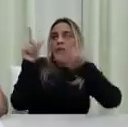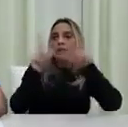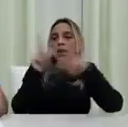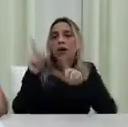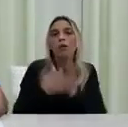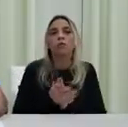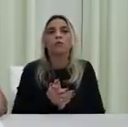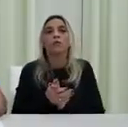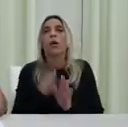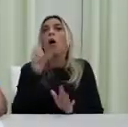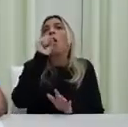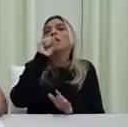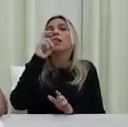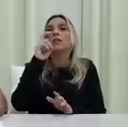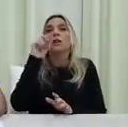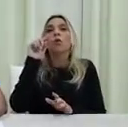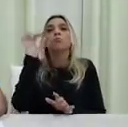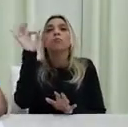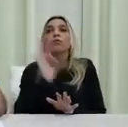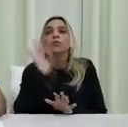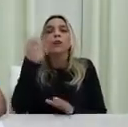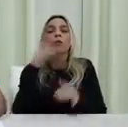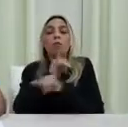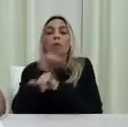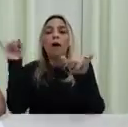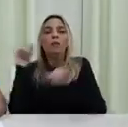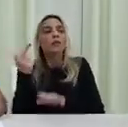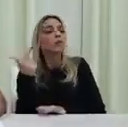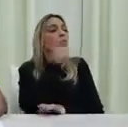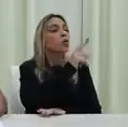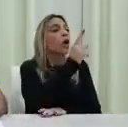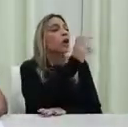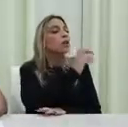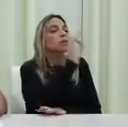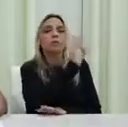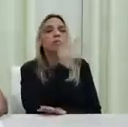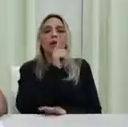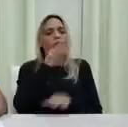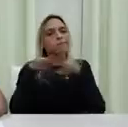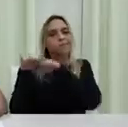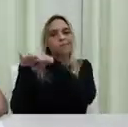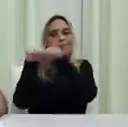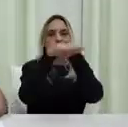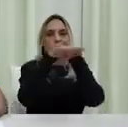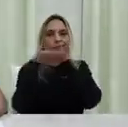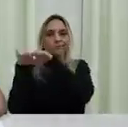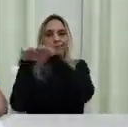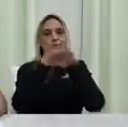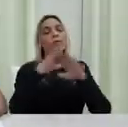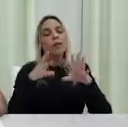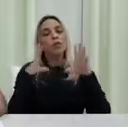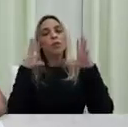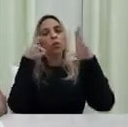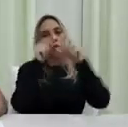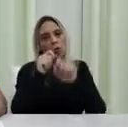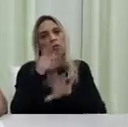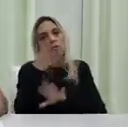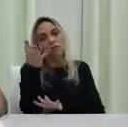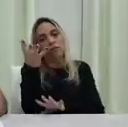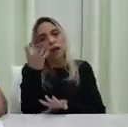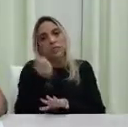televisão conseguindo 85% da propaganda, os demais 15%. Não, vai ser técnico o negócio. E todo mundo